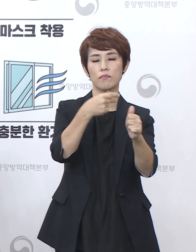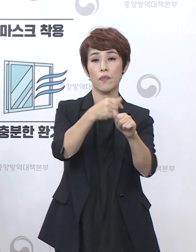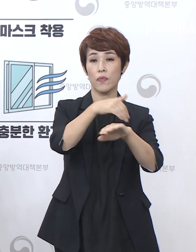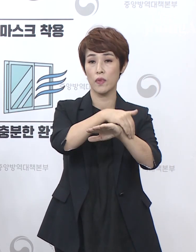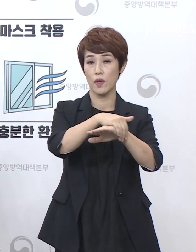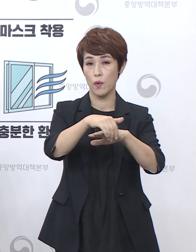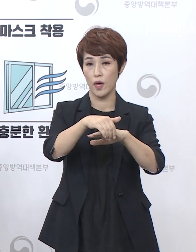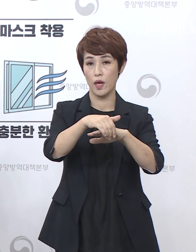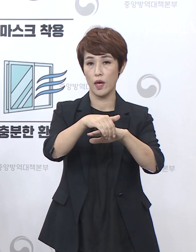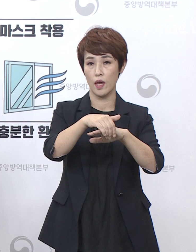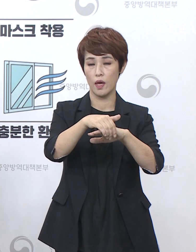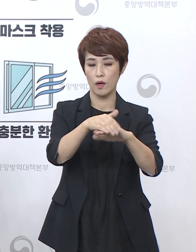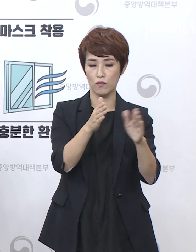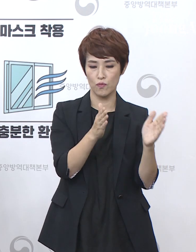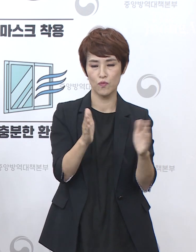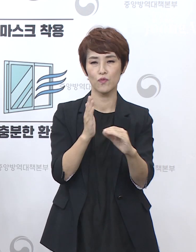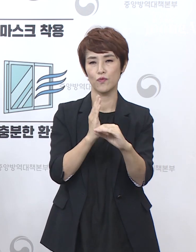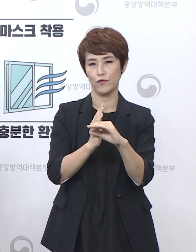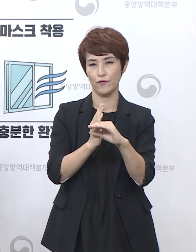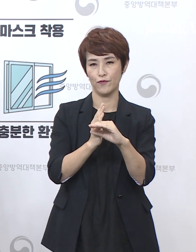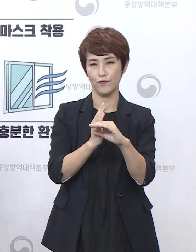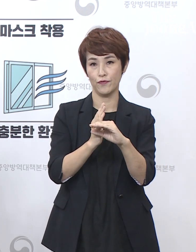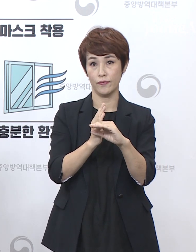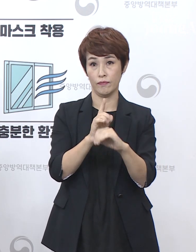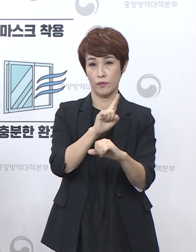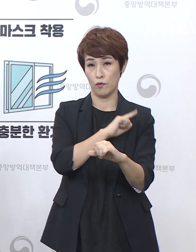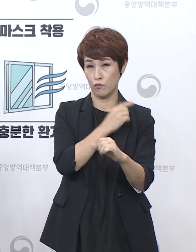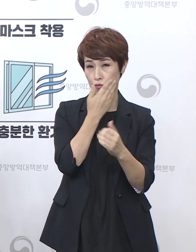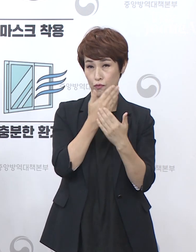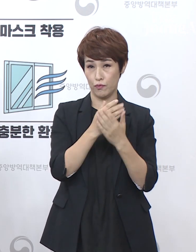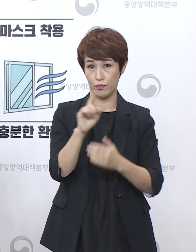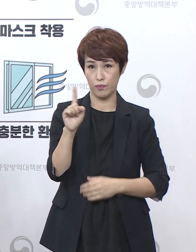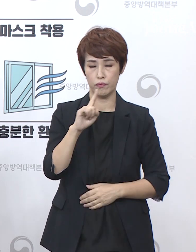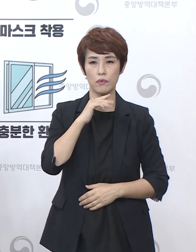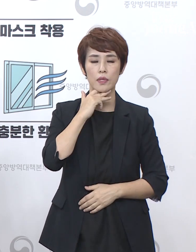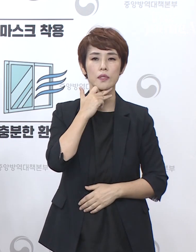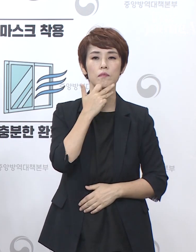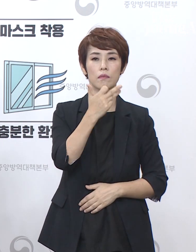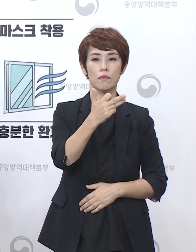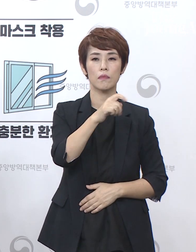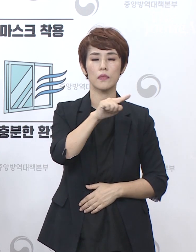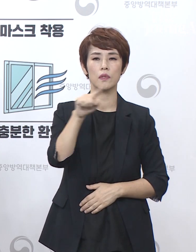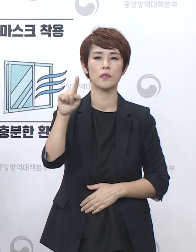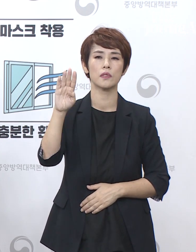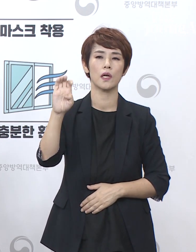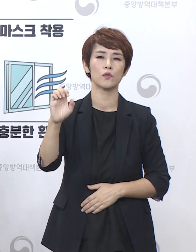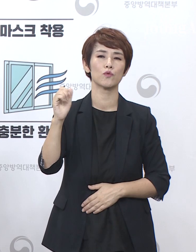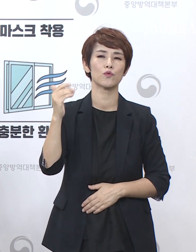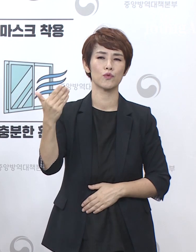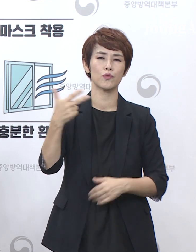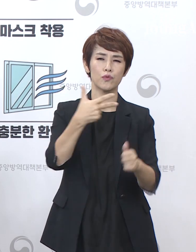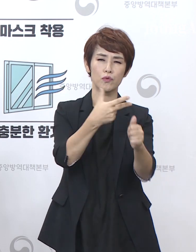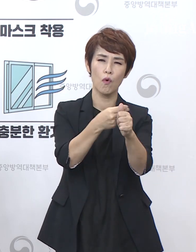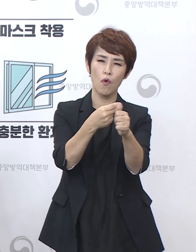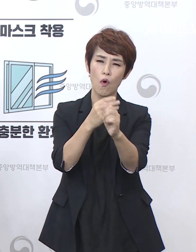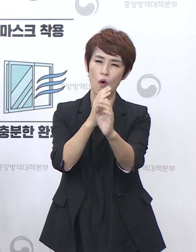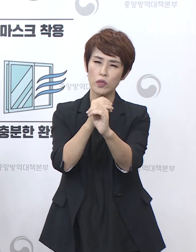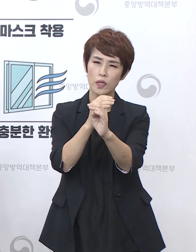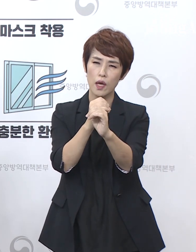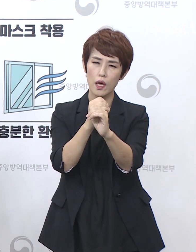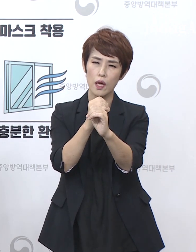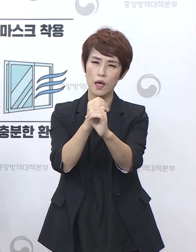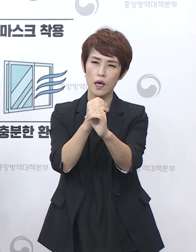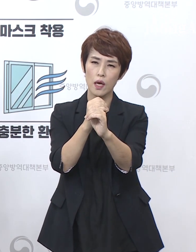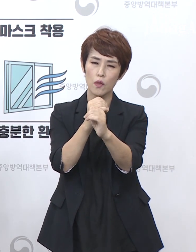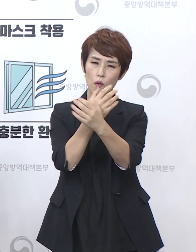계획을 현재 수립 중에 있습니다. 이제 가장 핵심이 18세에서 49세에 대한 접종 일정을 잡고 또